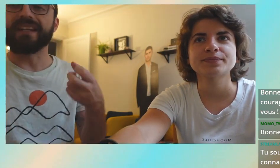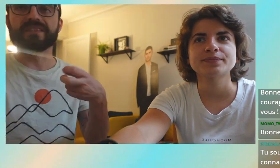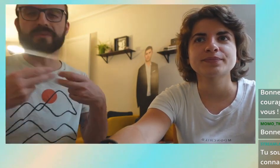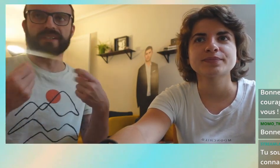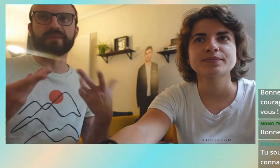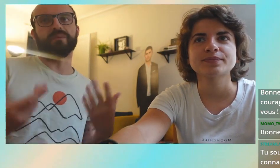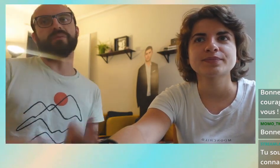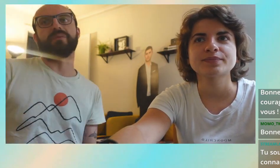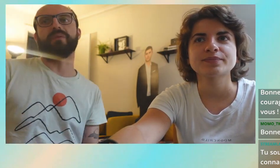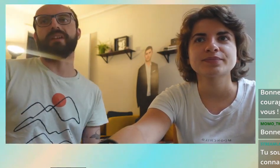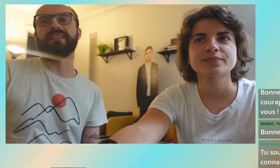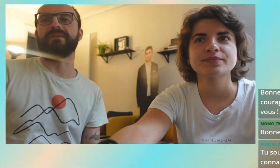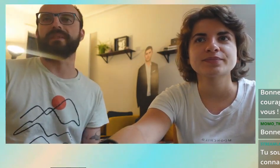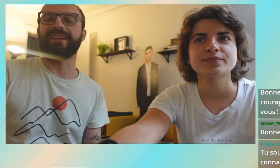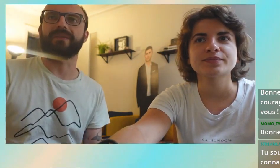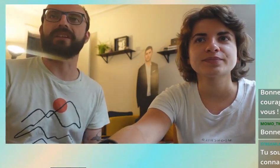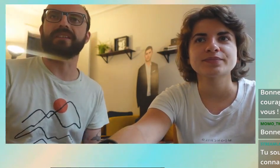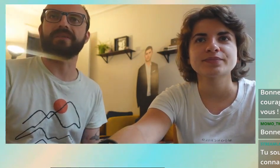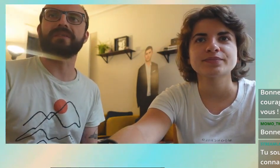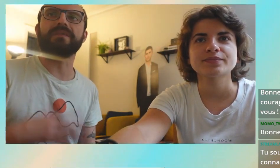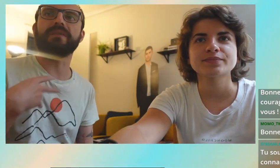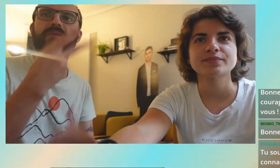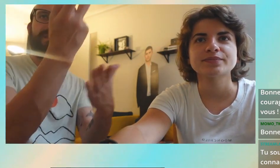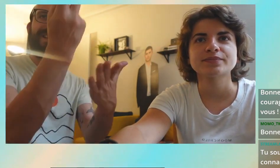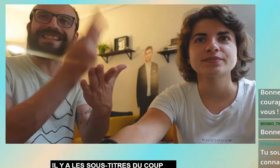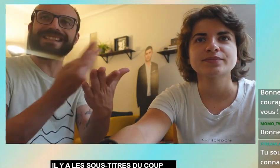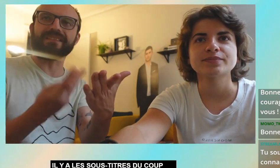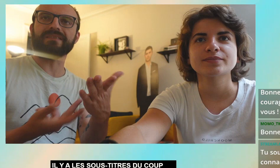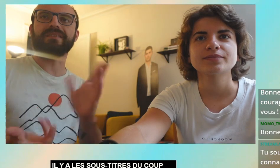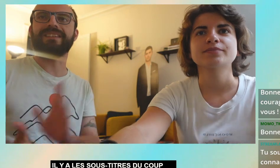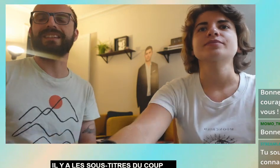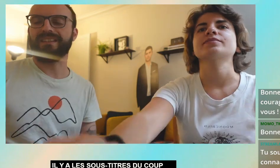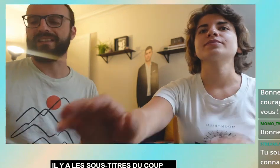Il y a les sous-titres du coup activés. Voilà, Crocaccino qui fait du dessin.